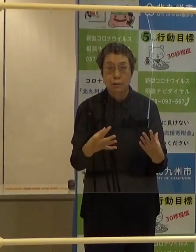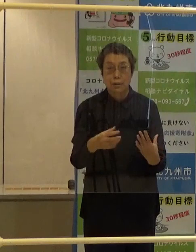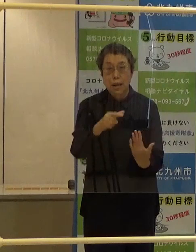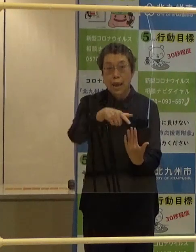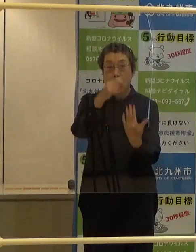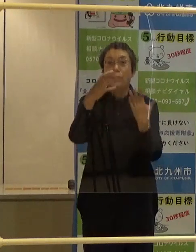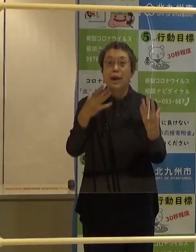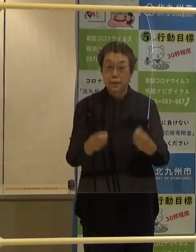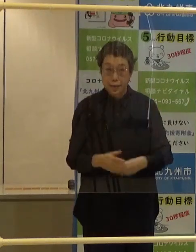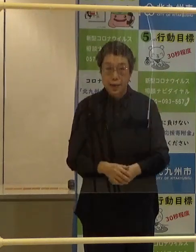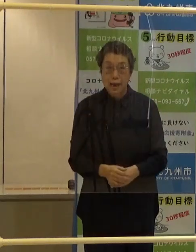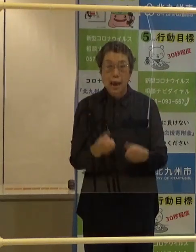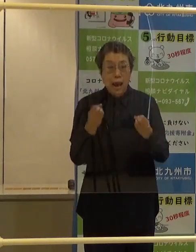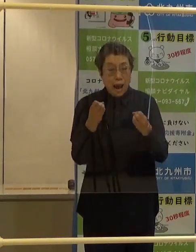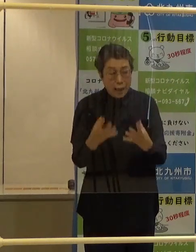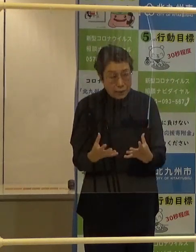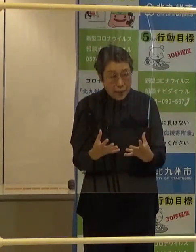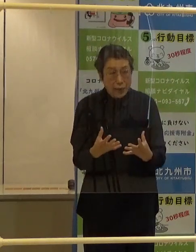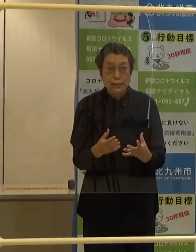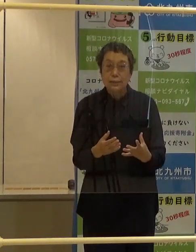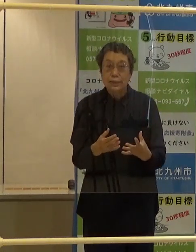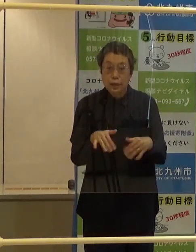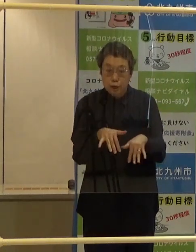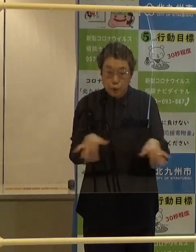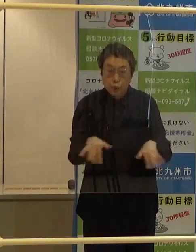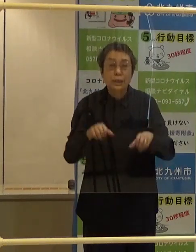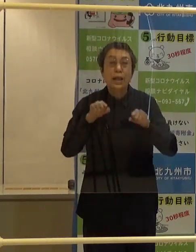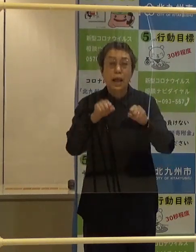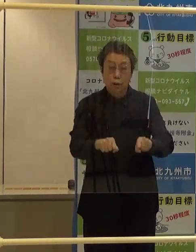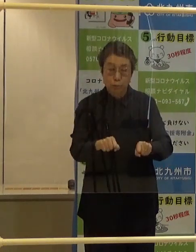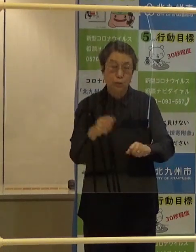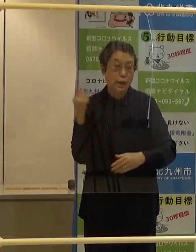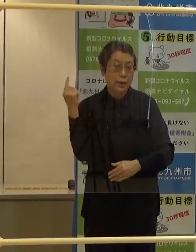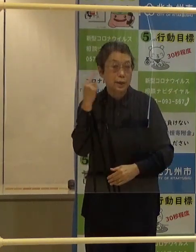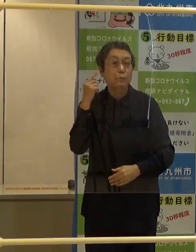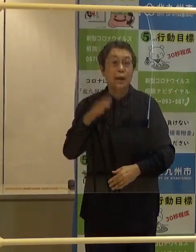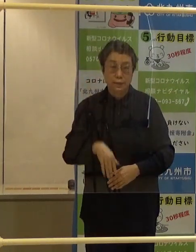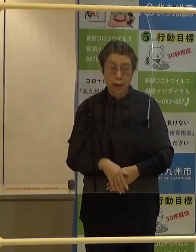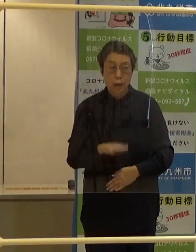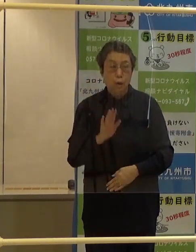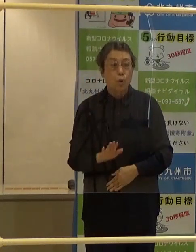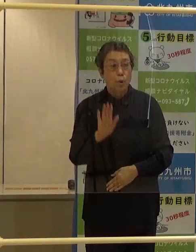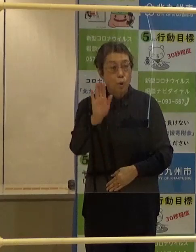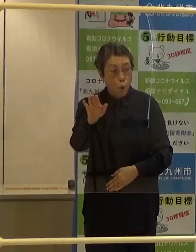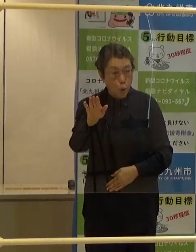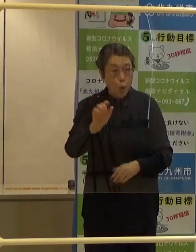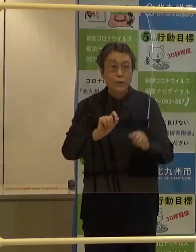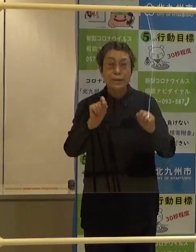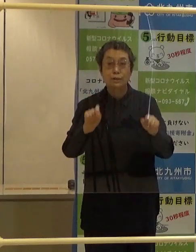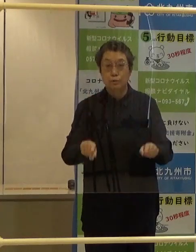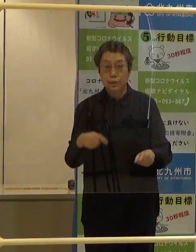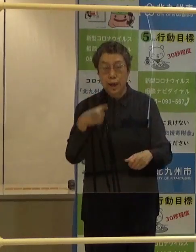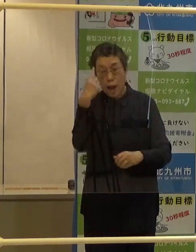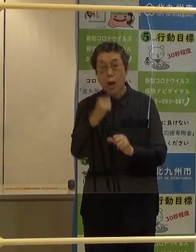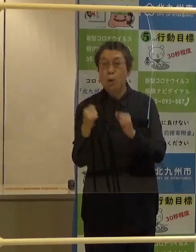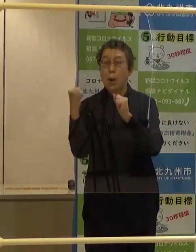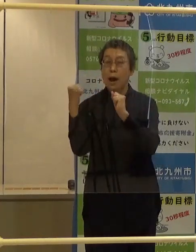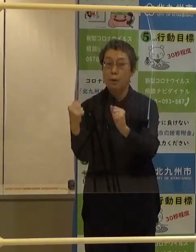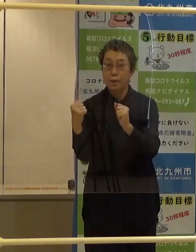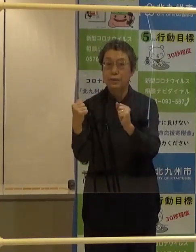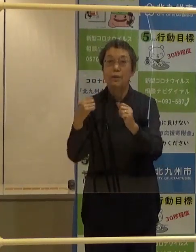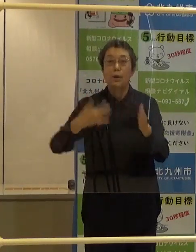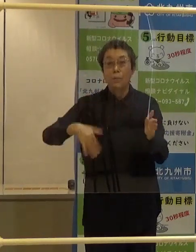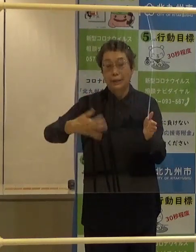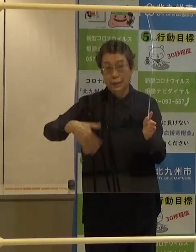体制で行かれるということであります。まだ今後についてですね、緩和せということをまだしておりませんけれども